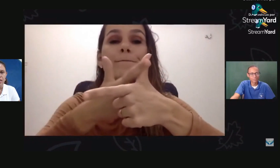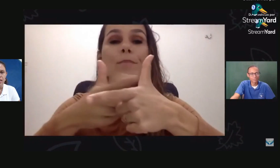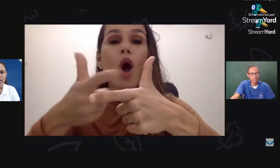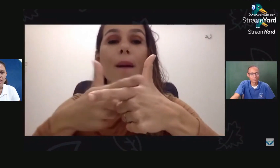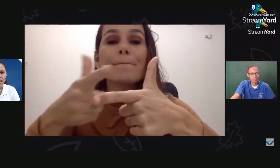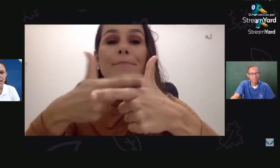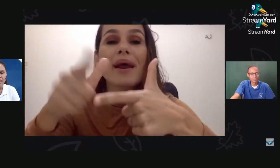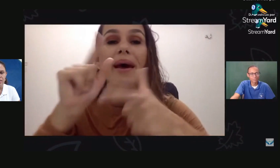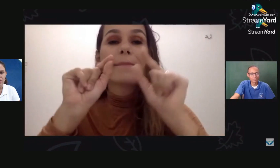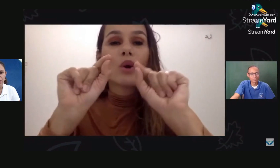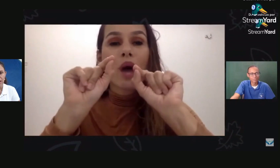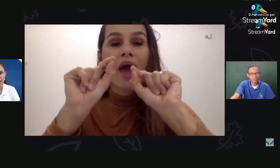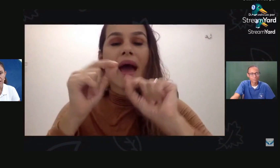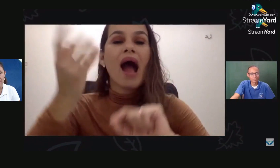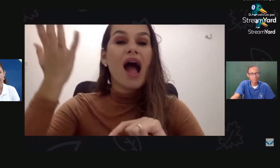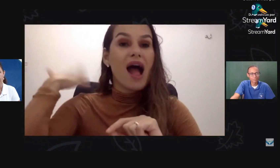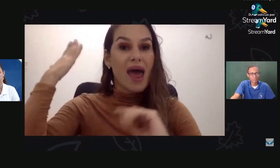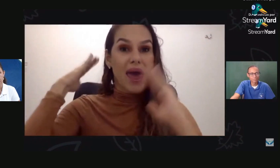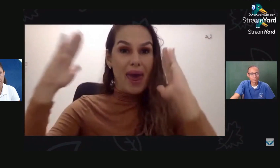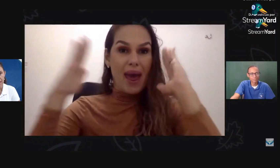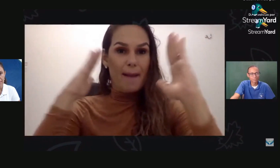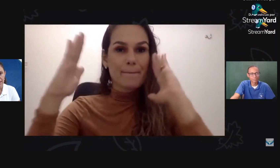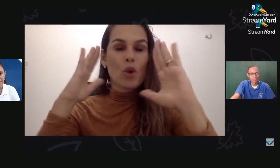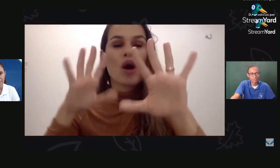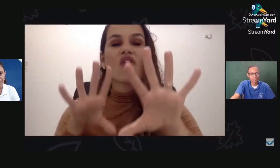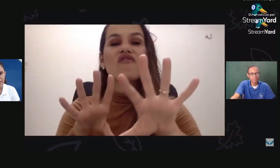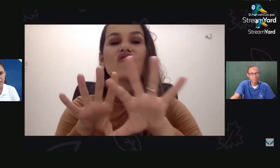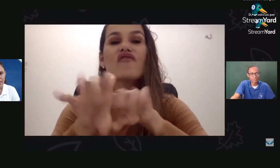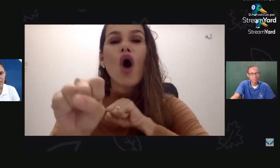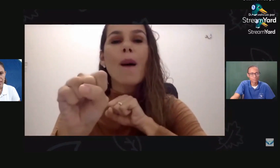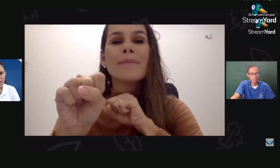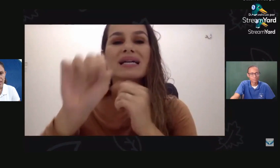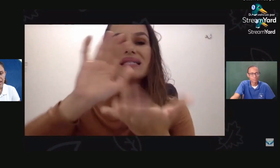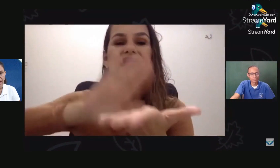importante. Só que havia um problema, né?